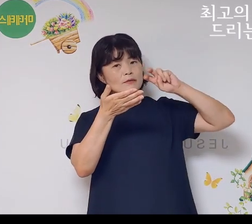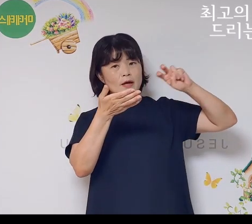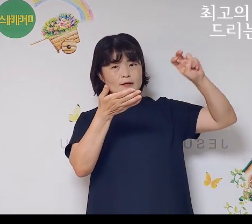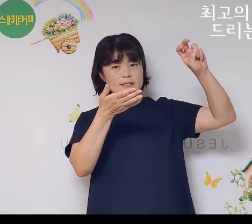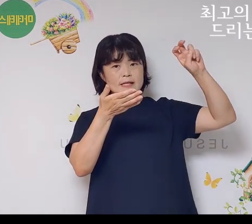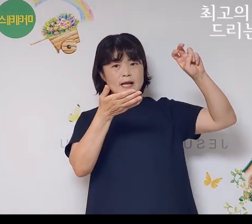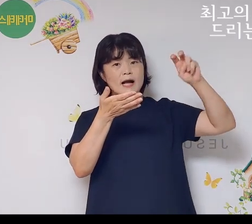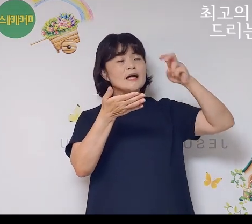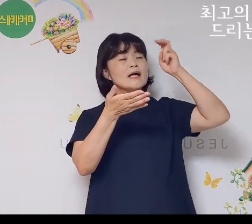돼요.